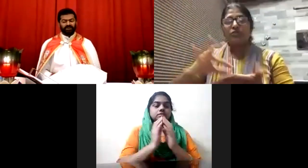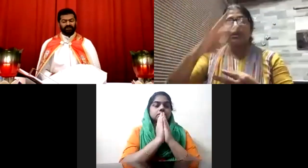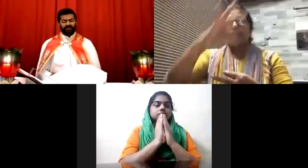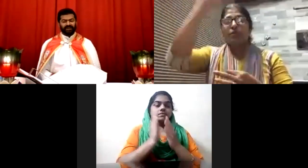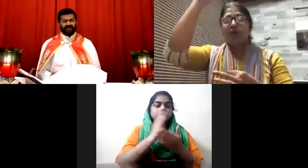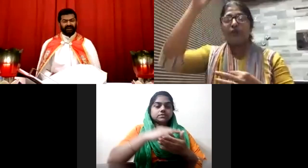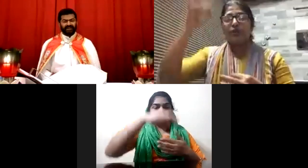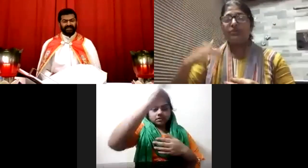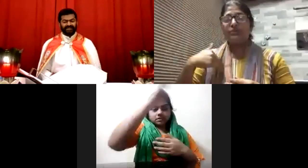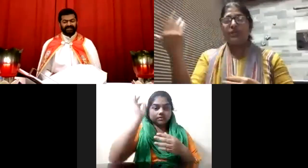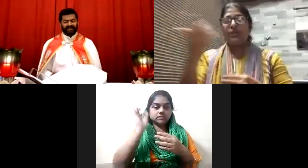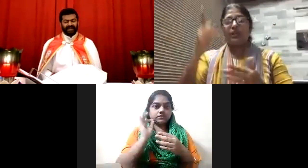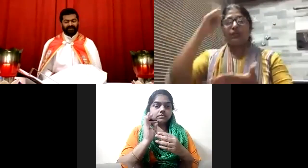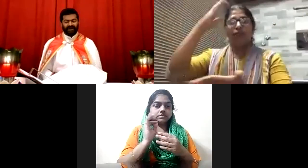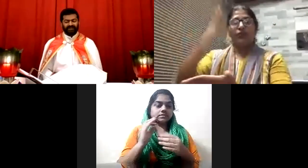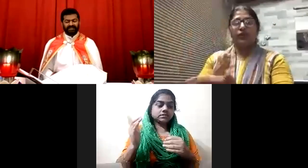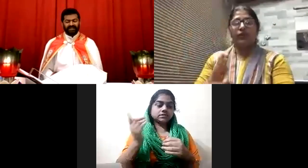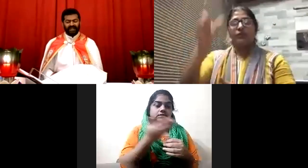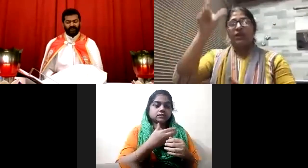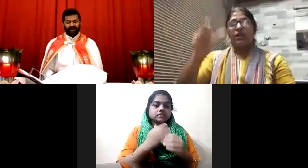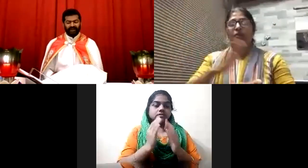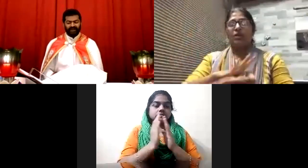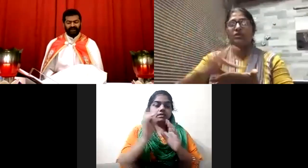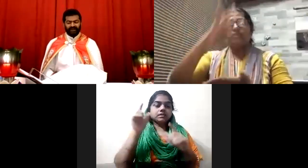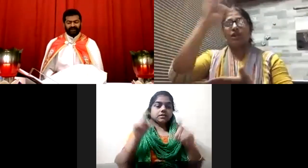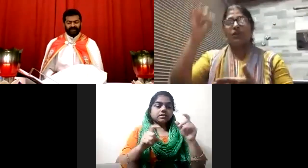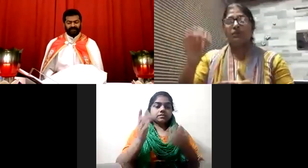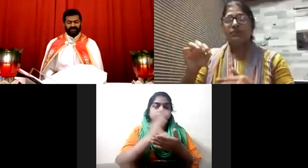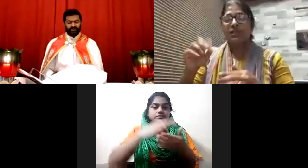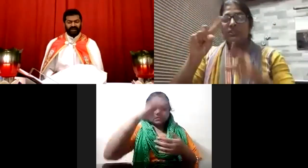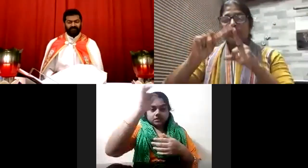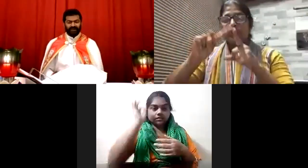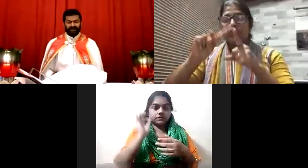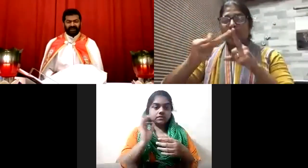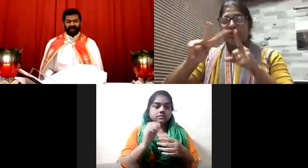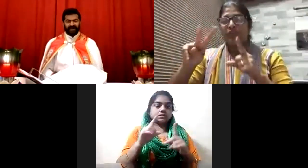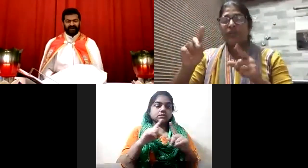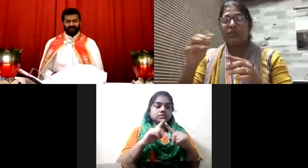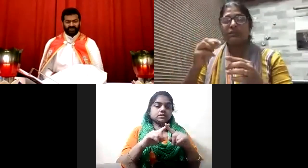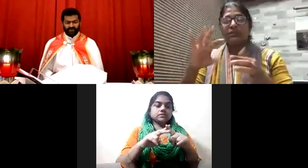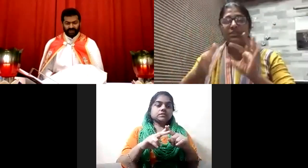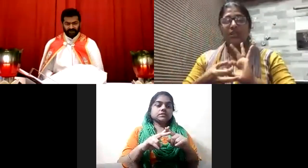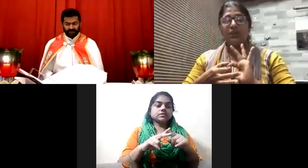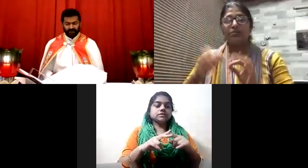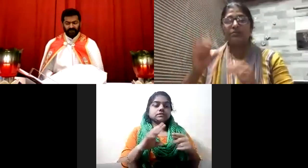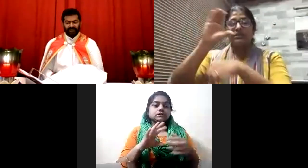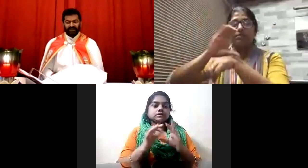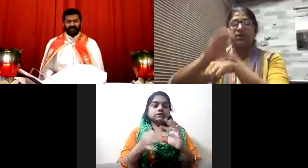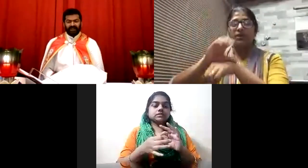നിന്നും പുത്രനും പുറപ്പെടുന്ന സത്യാത്മാവും ചീതാതാവുമായ ഏകപരിശുദ്ധാത്മാവിലും ഞങ്ങൾ